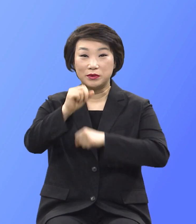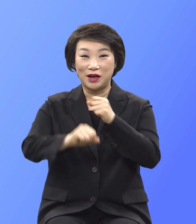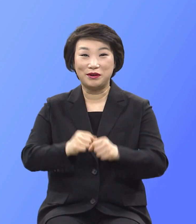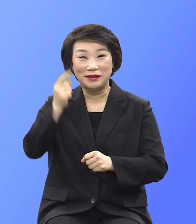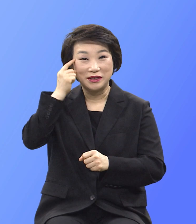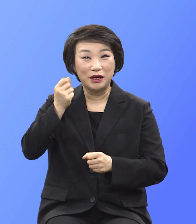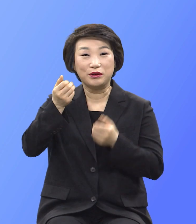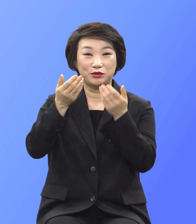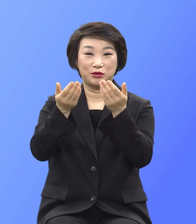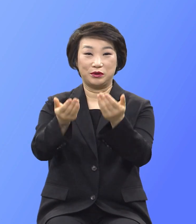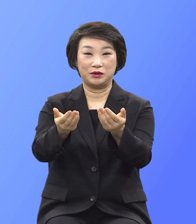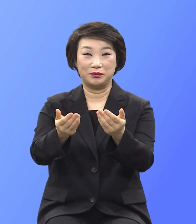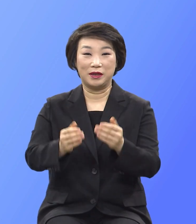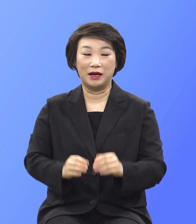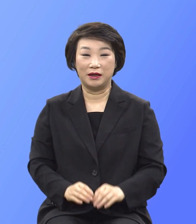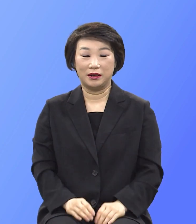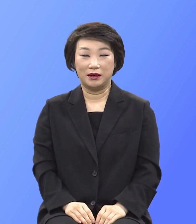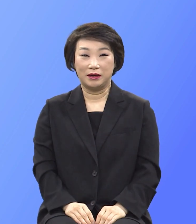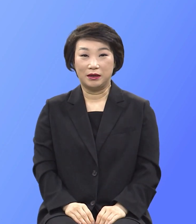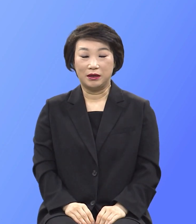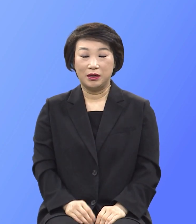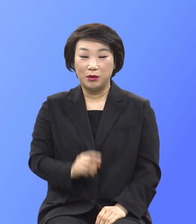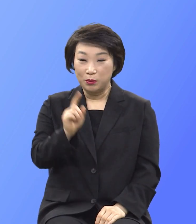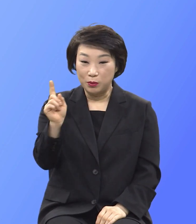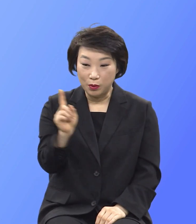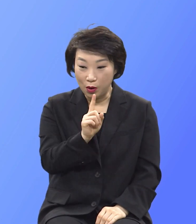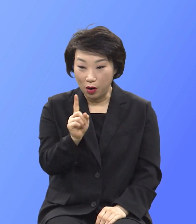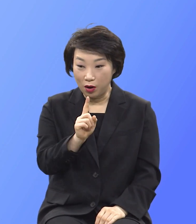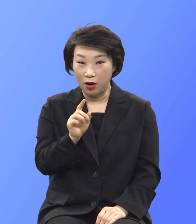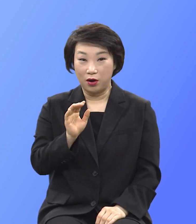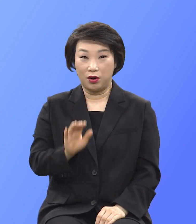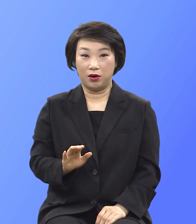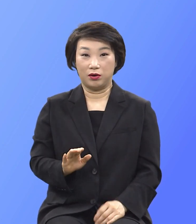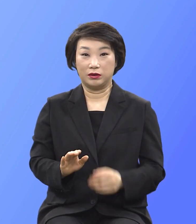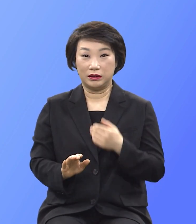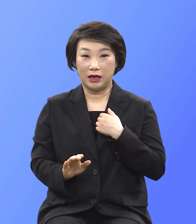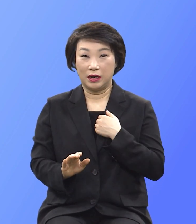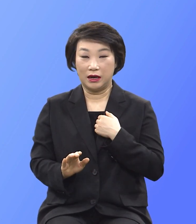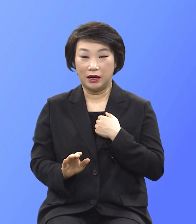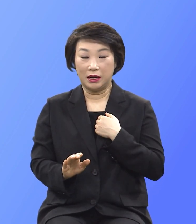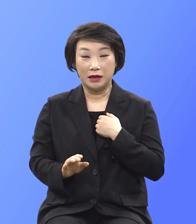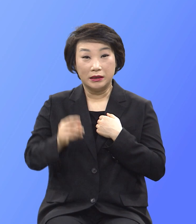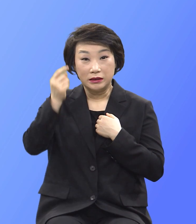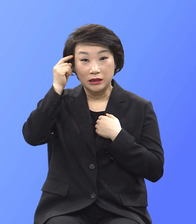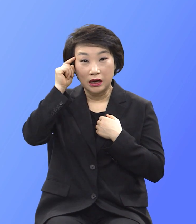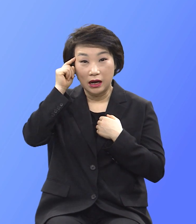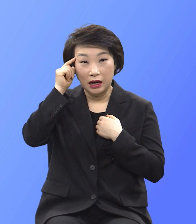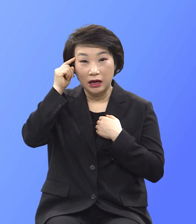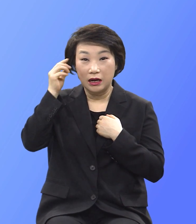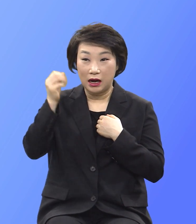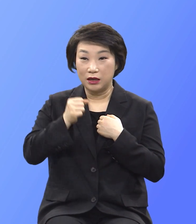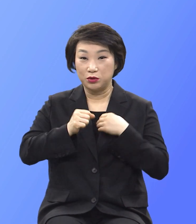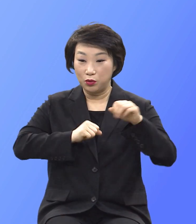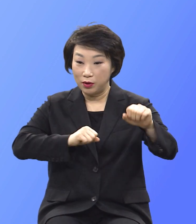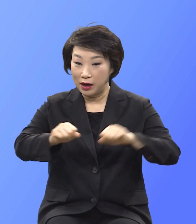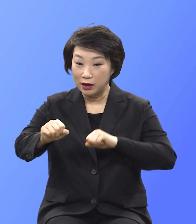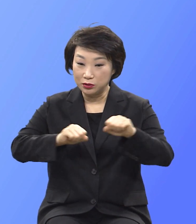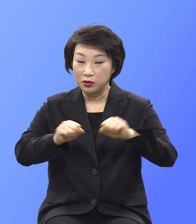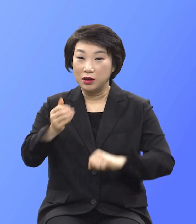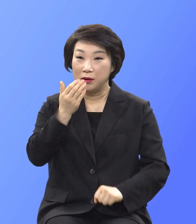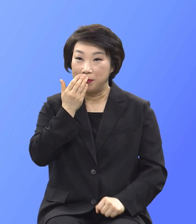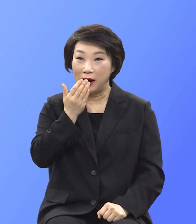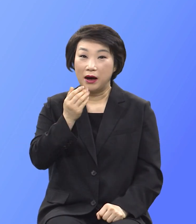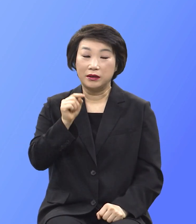하셨습니다. 그러므로 무엇이든지 자기가 생각해서 활동할